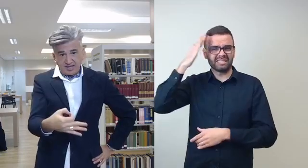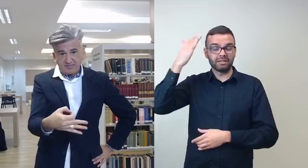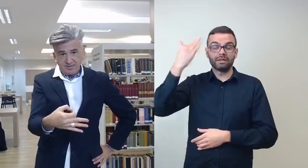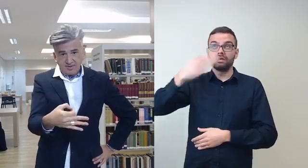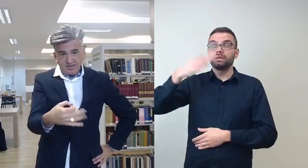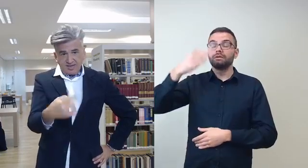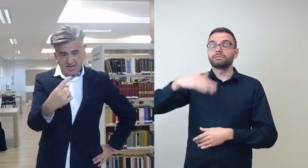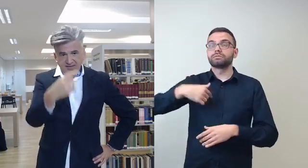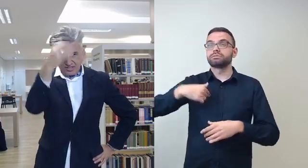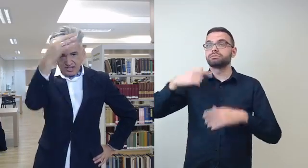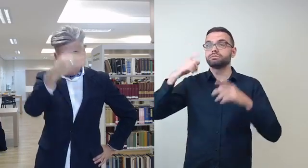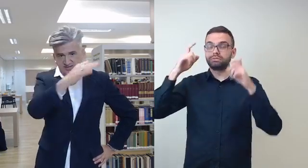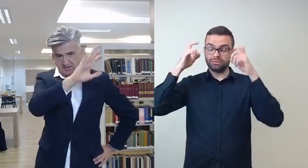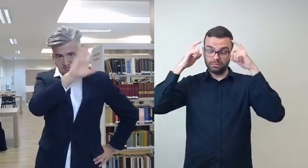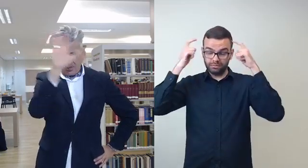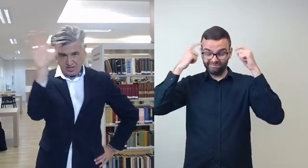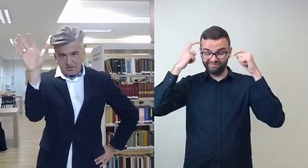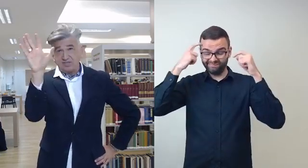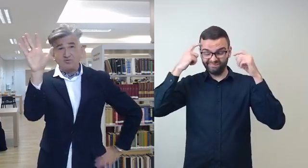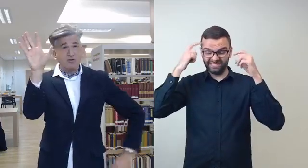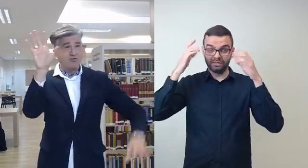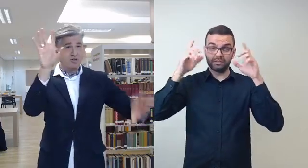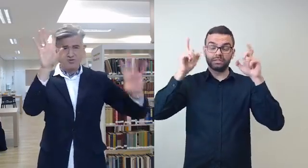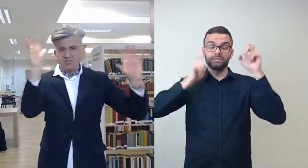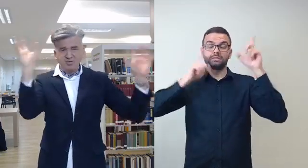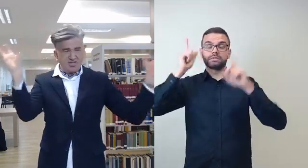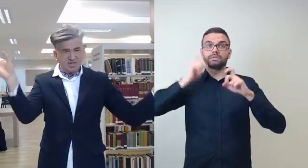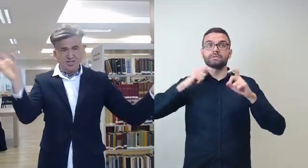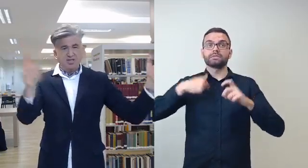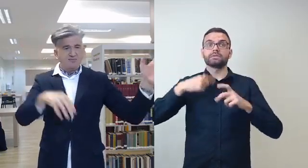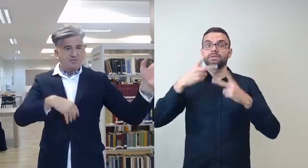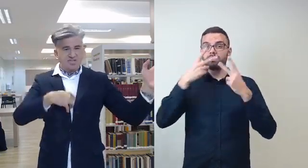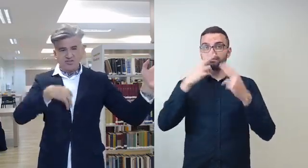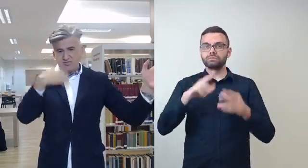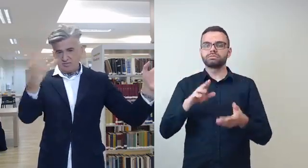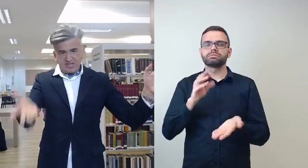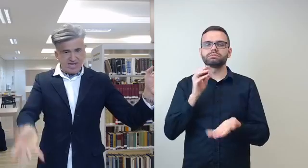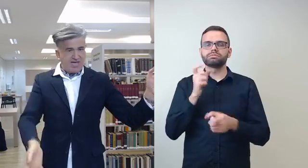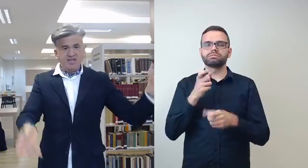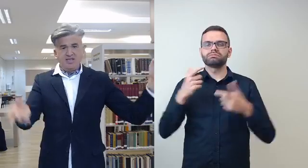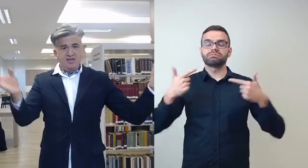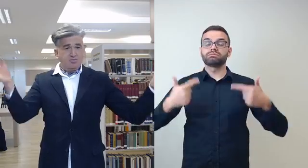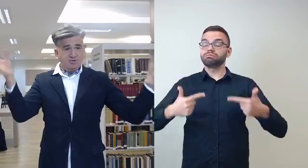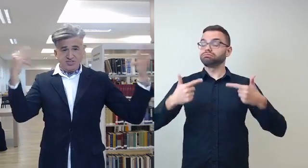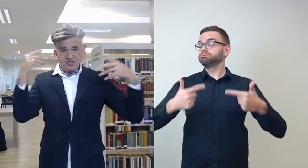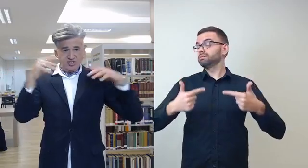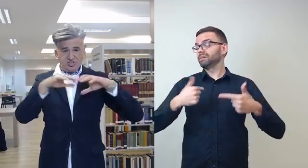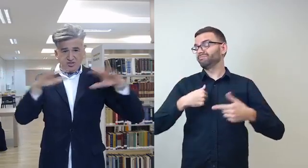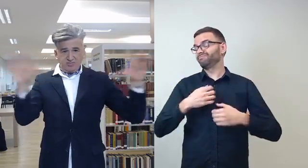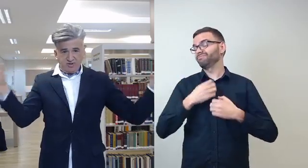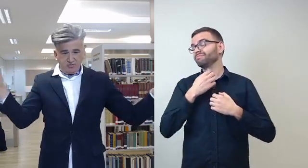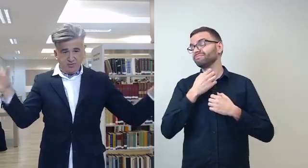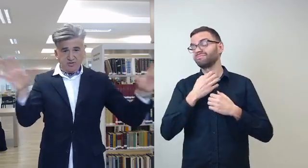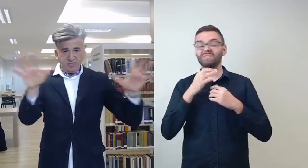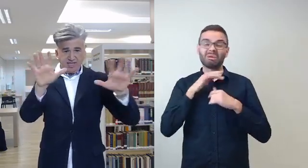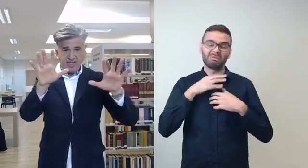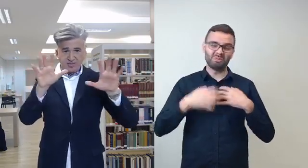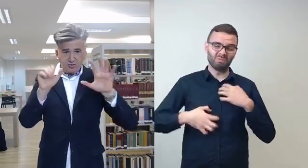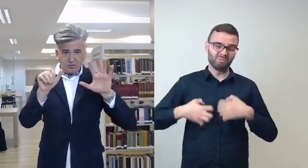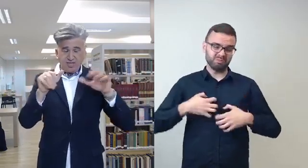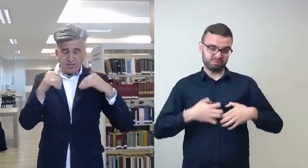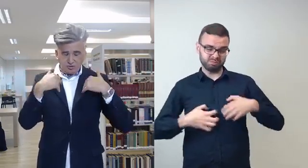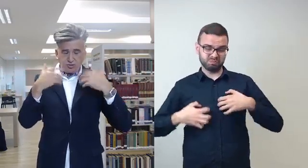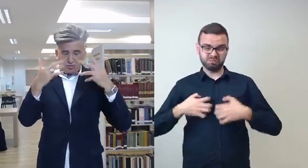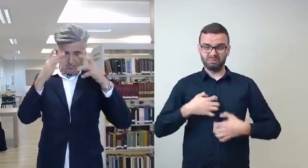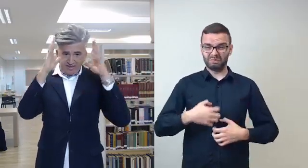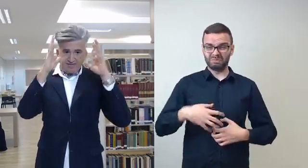enxaqueca. Cara de enxaqueca 100%, assim, fotofobia, vontade de vomitar, não podia sentir cheiro de perfume, não sei quem é da turma